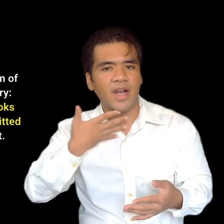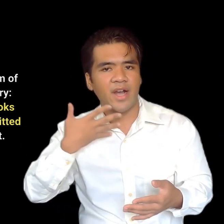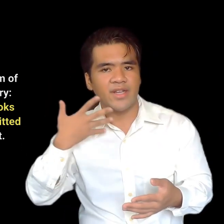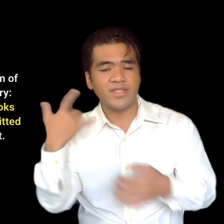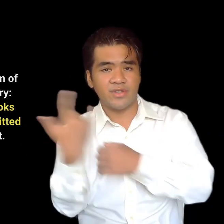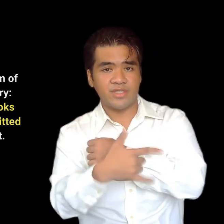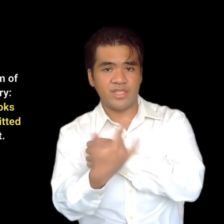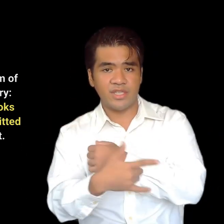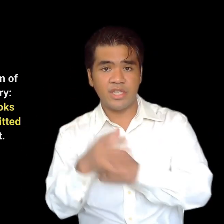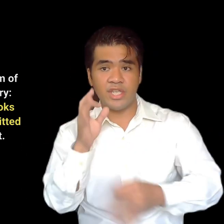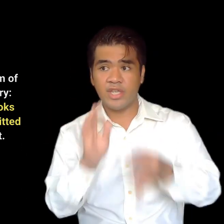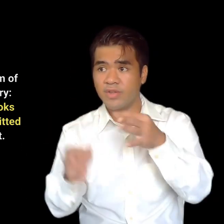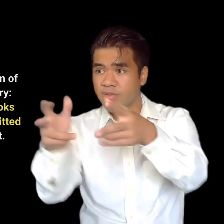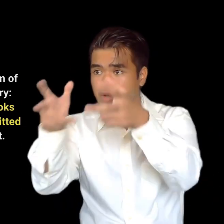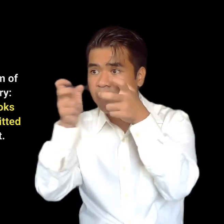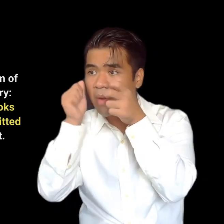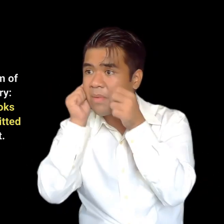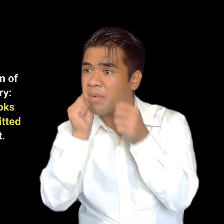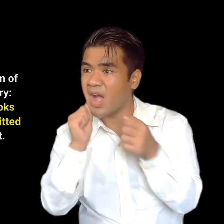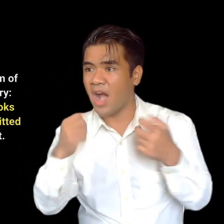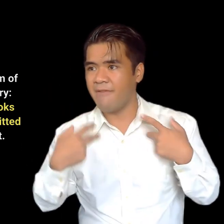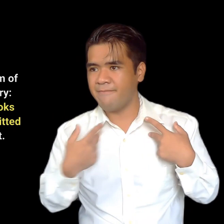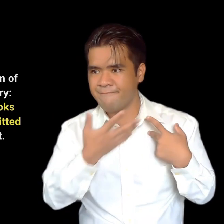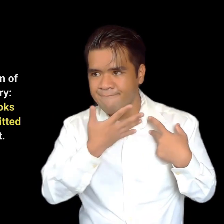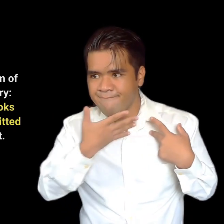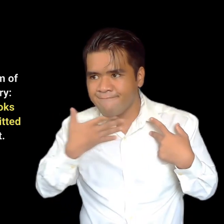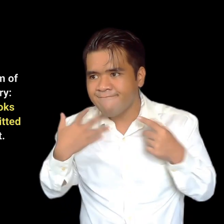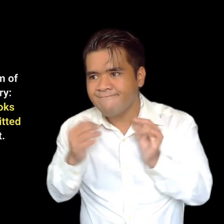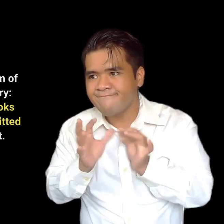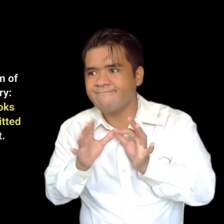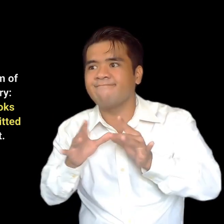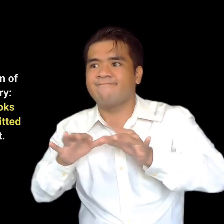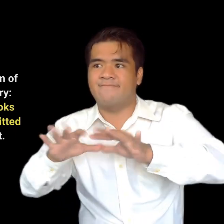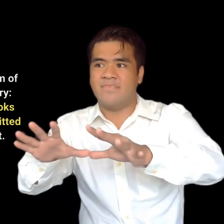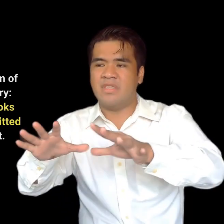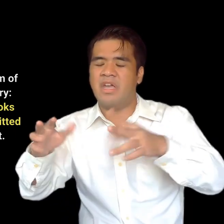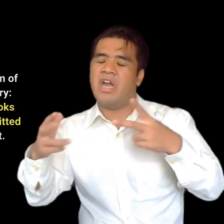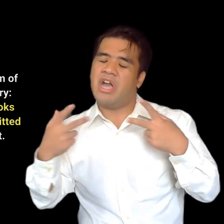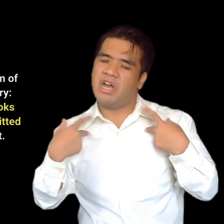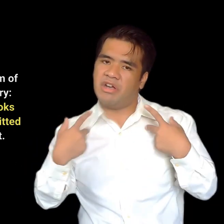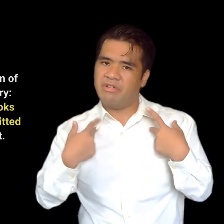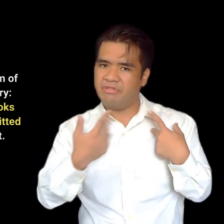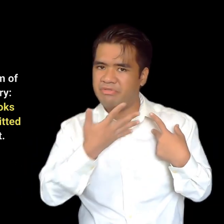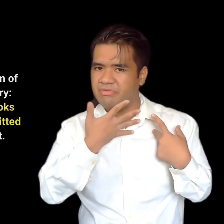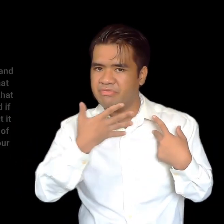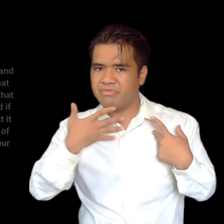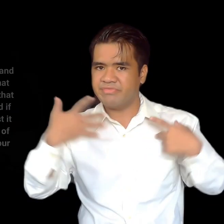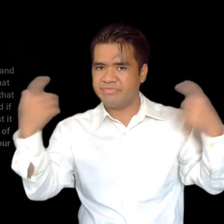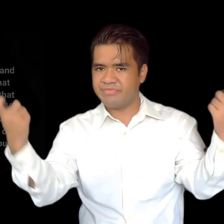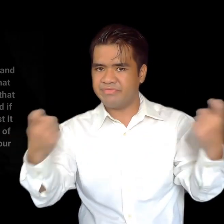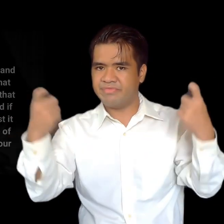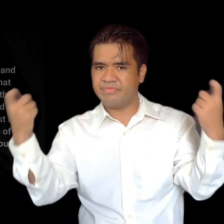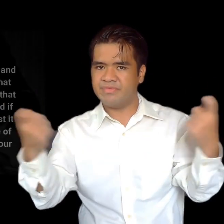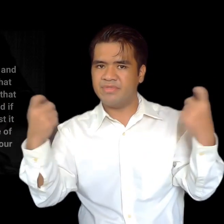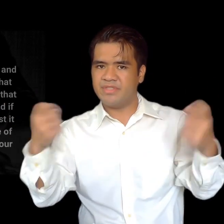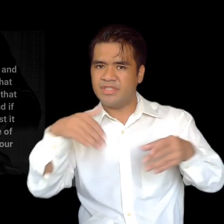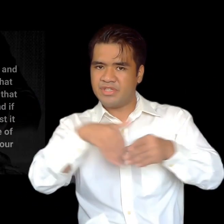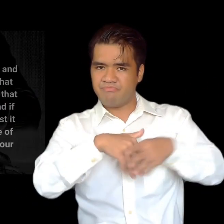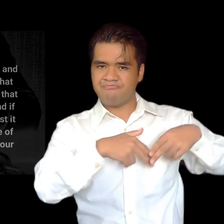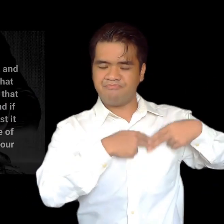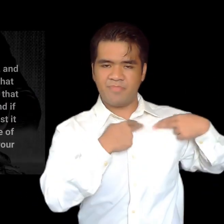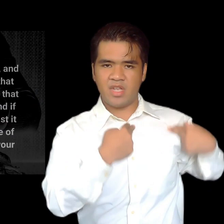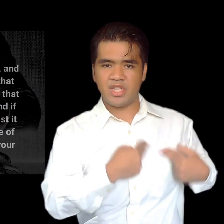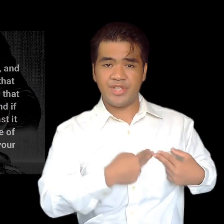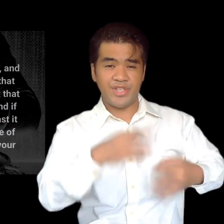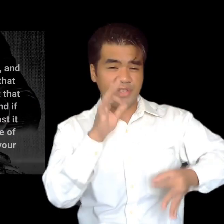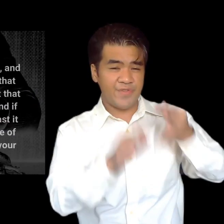isang babae nang may mahalay na pagnanasa ay nangangalunya na sa babaeng iyon sa kanyang puso. Kung ang kanang mata mo